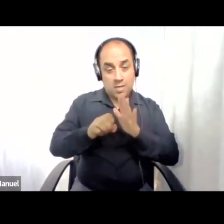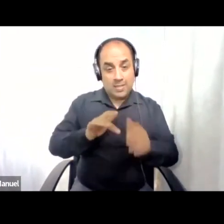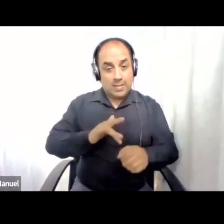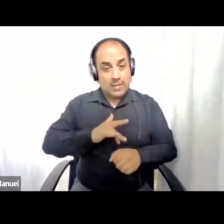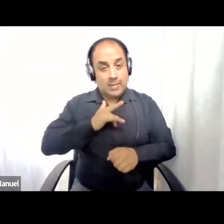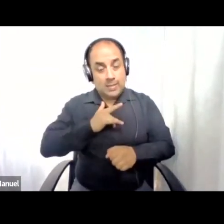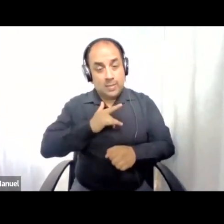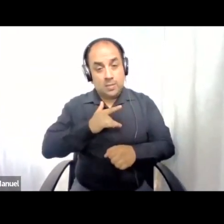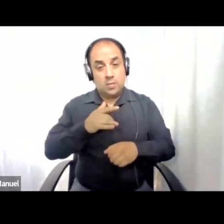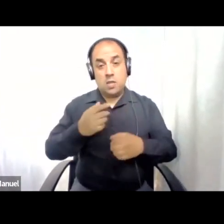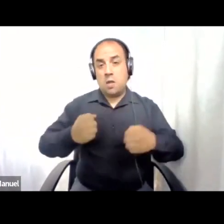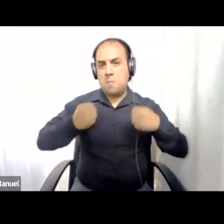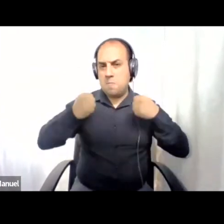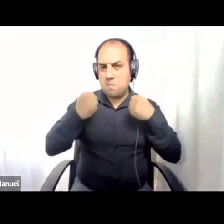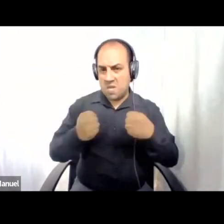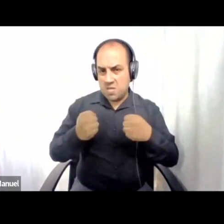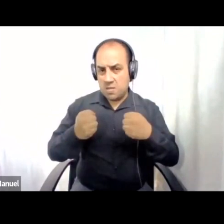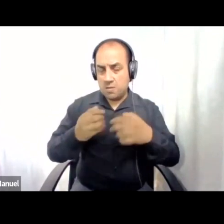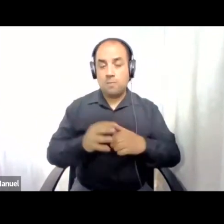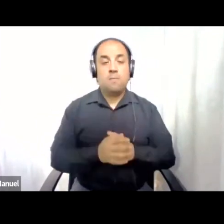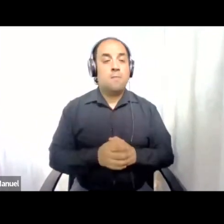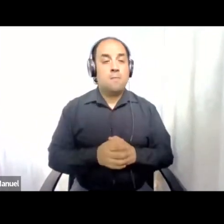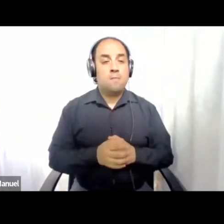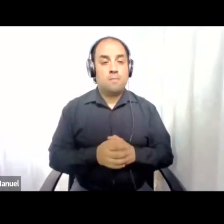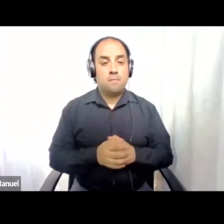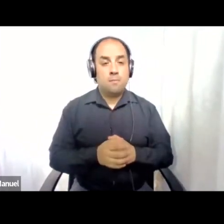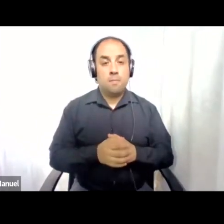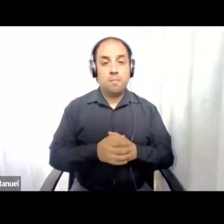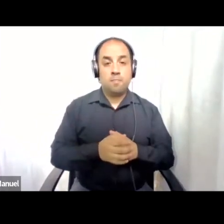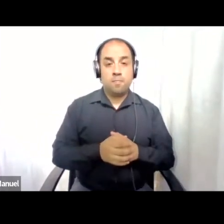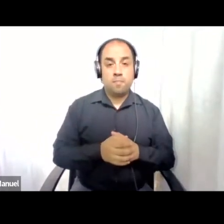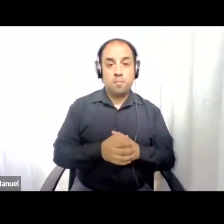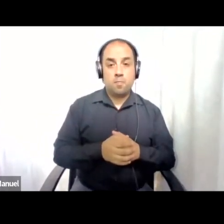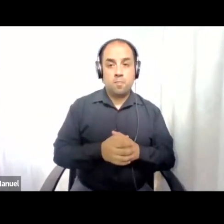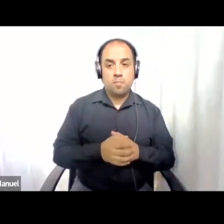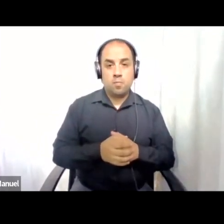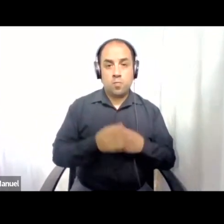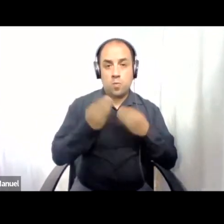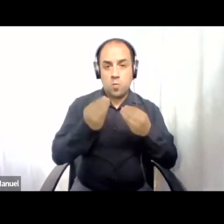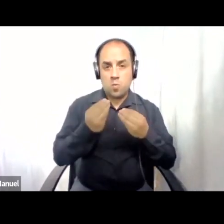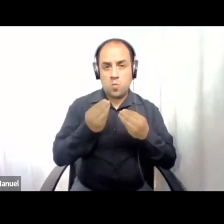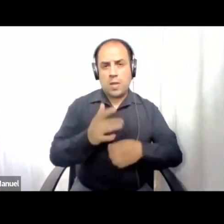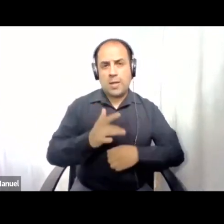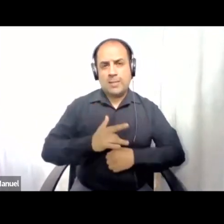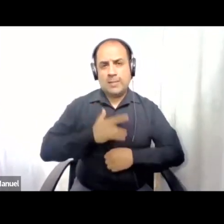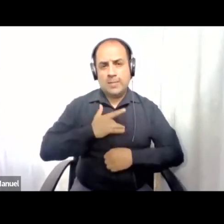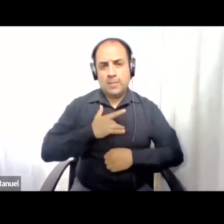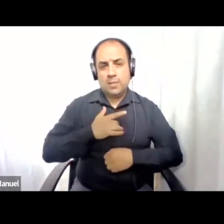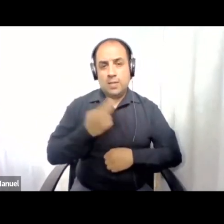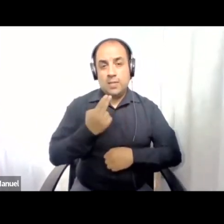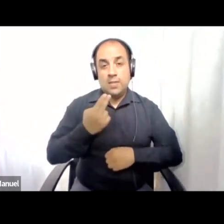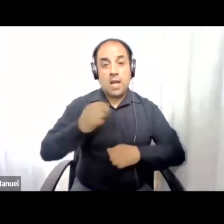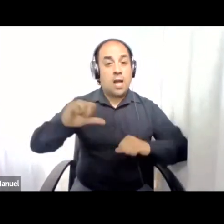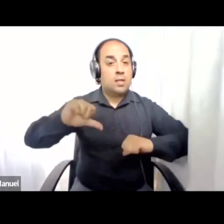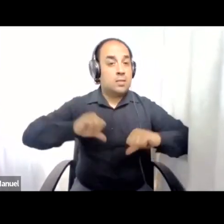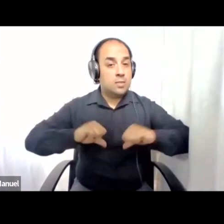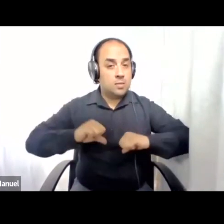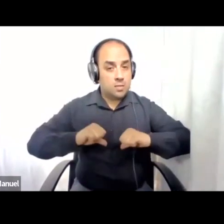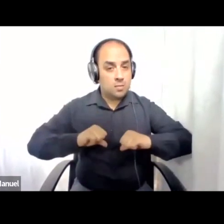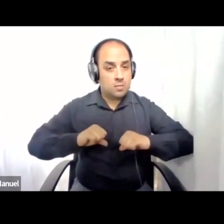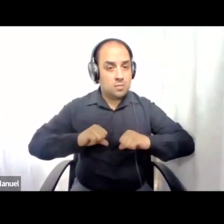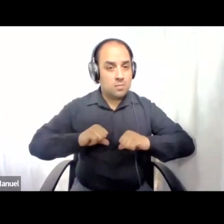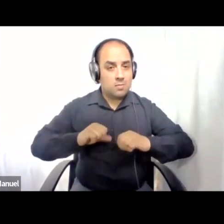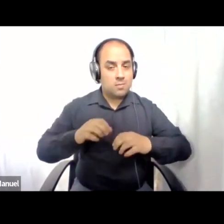y el empoderamiento. Gran parte de esa sensibilización se da a través de actividades en las cuales